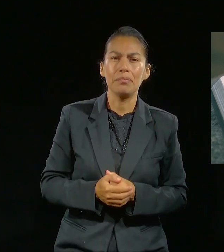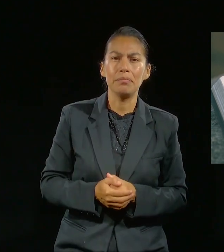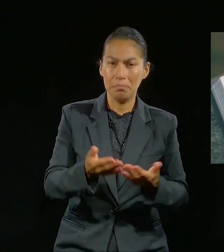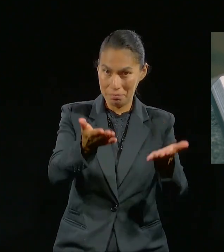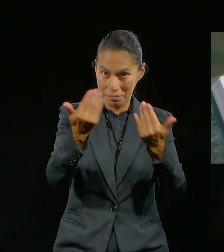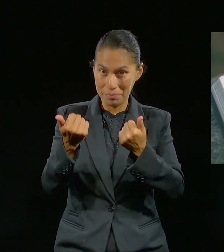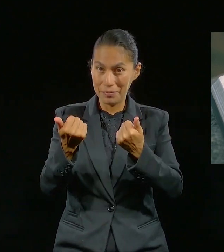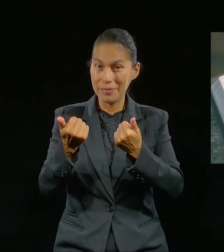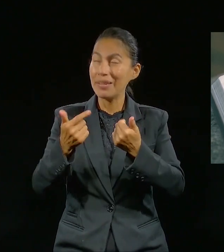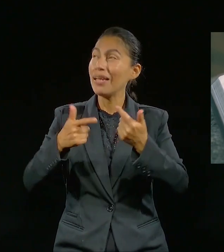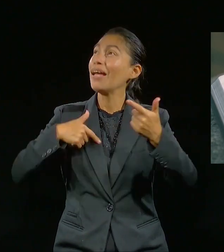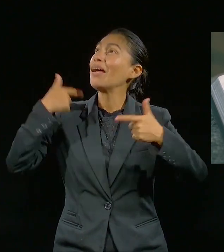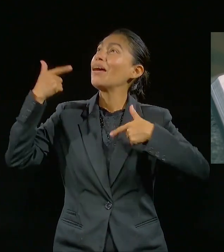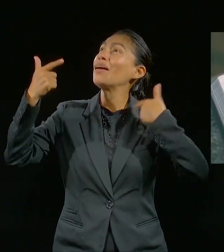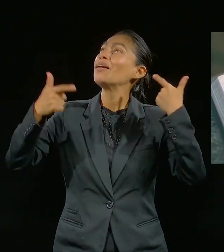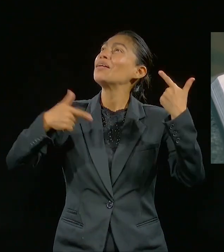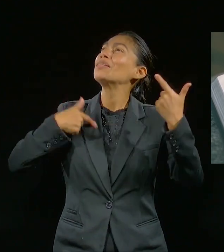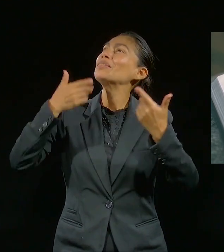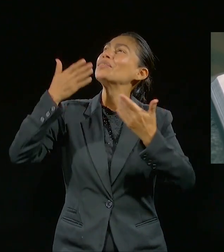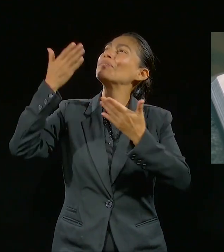pondré. Entra